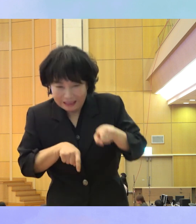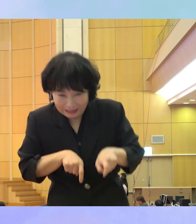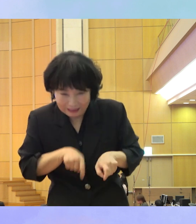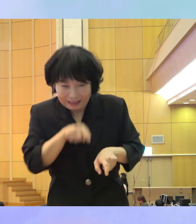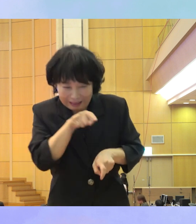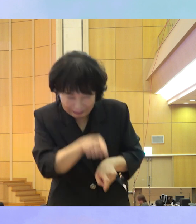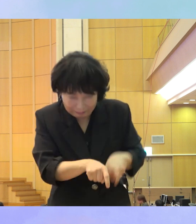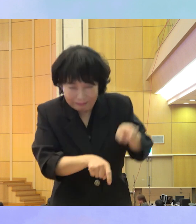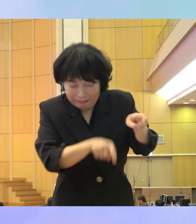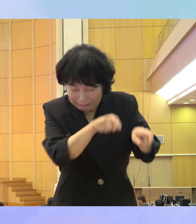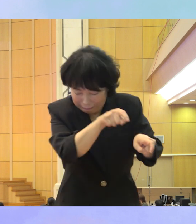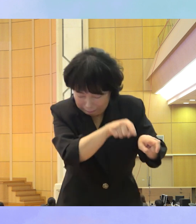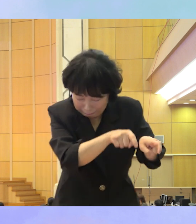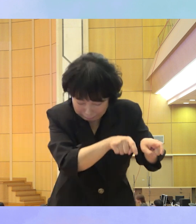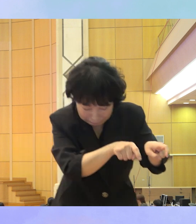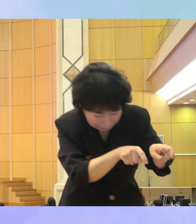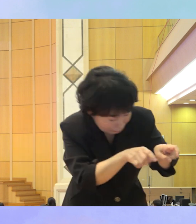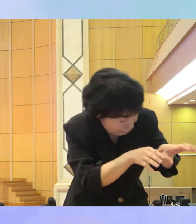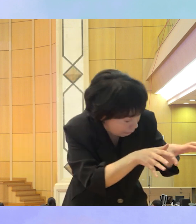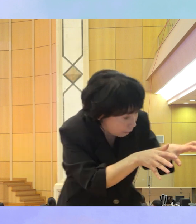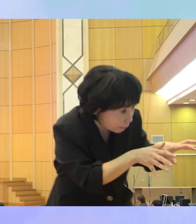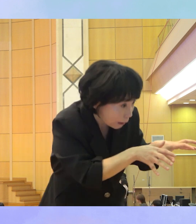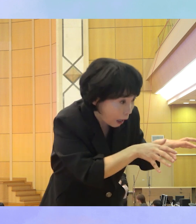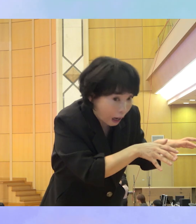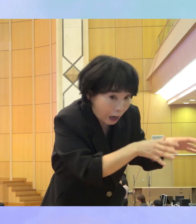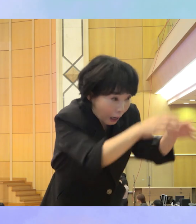들어가가지고 보니까 관이 막 움직이는 거예요.